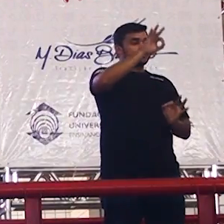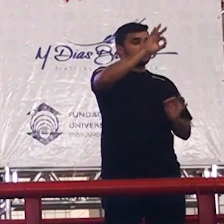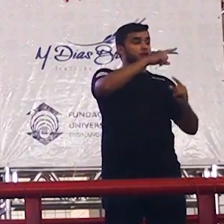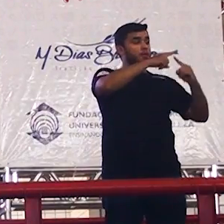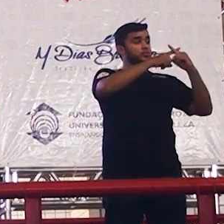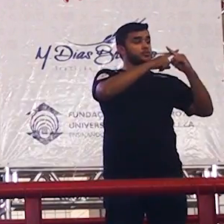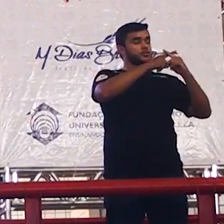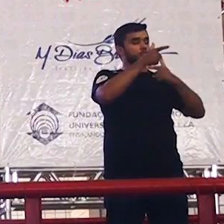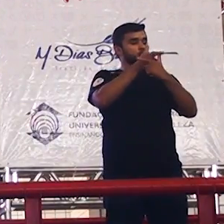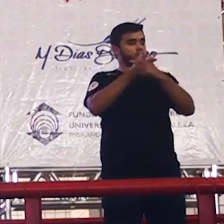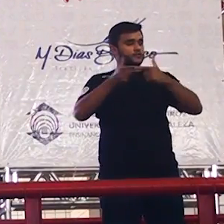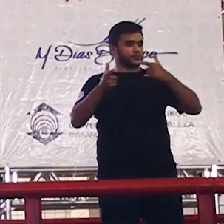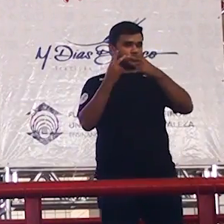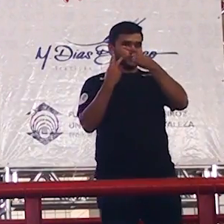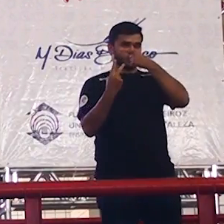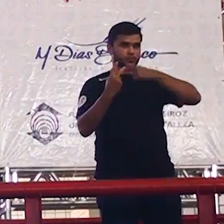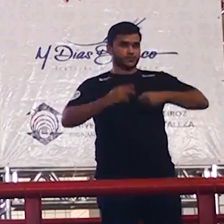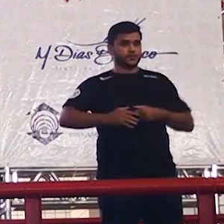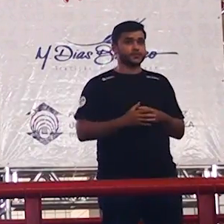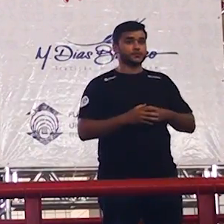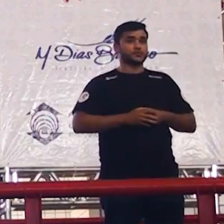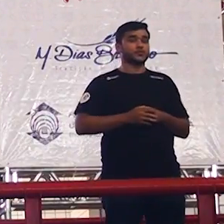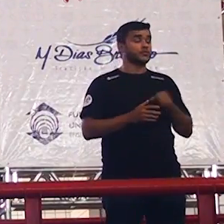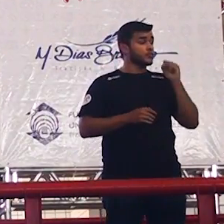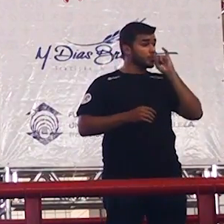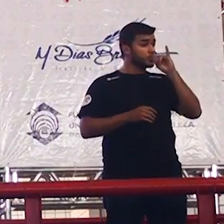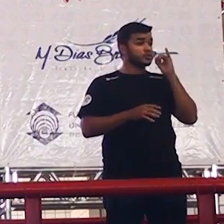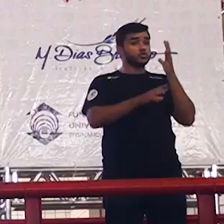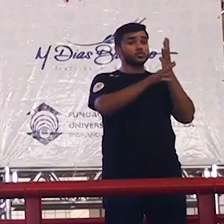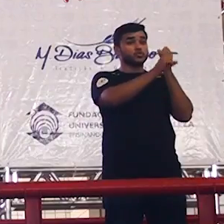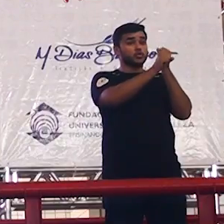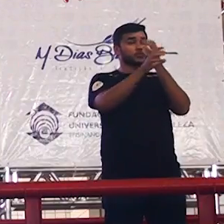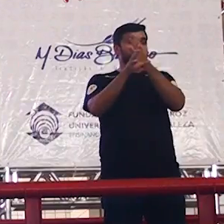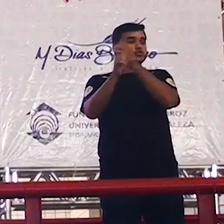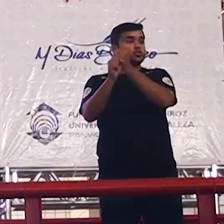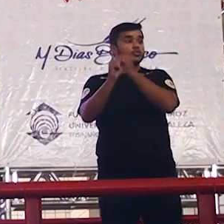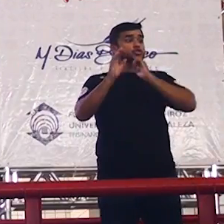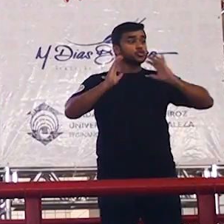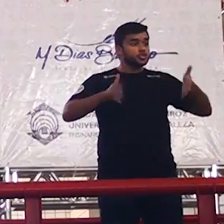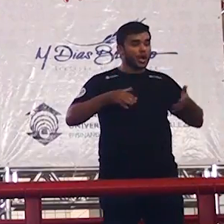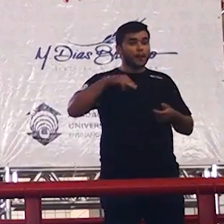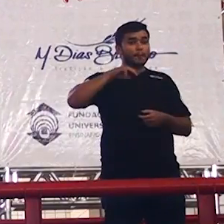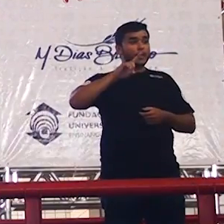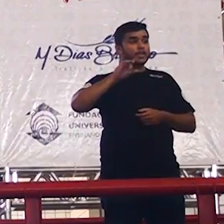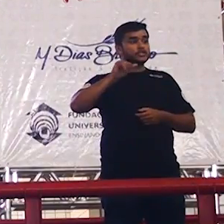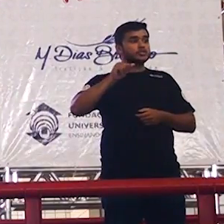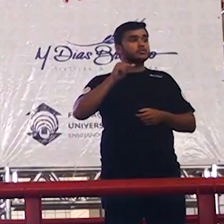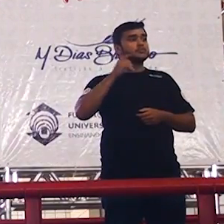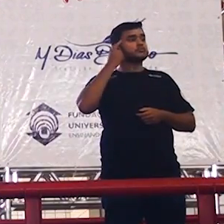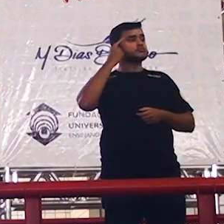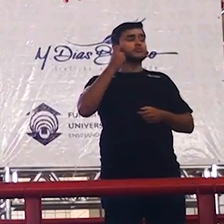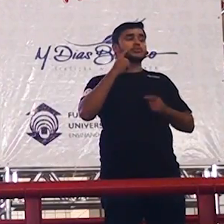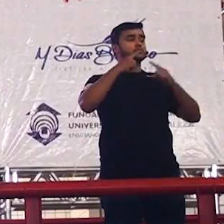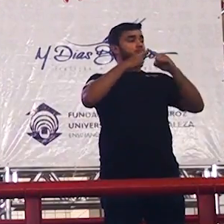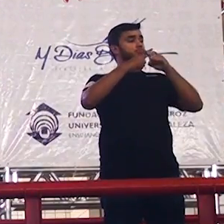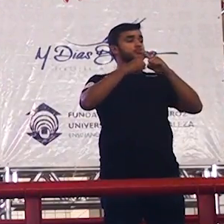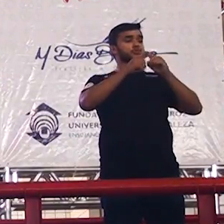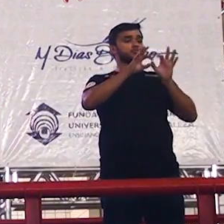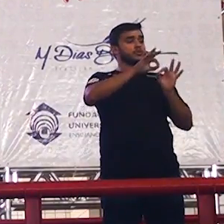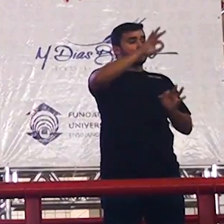Ou, se você já tiver a média entre as bases, basta multiplicar pela